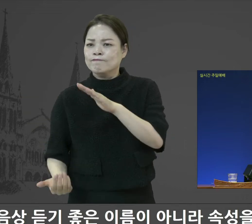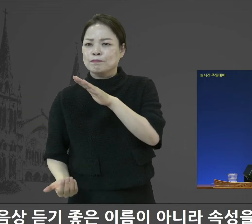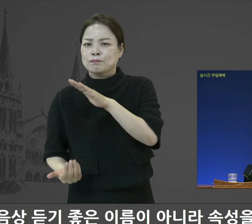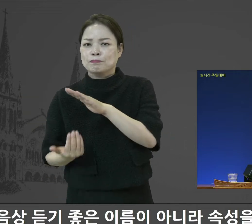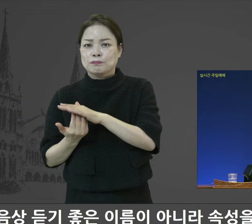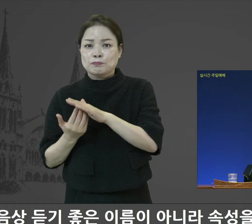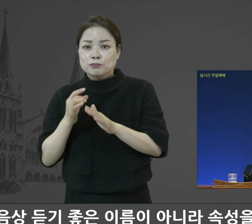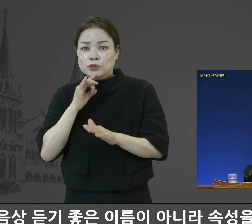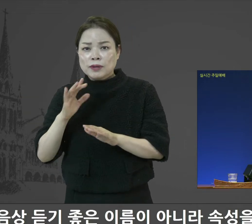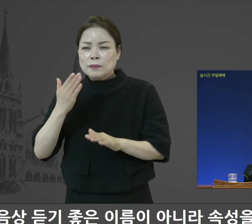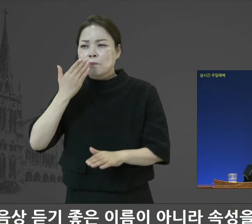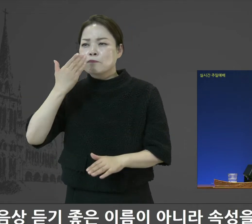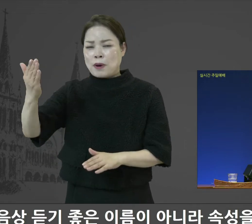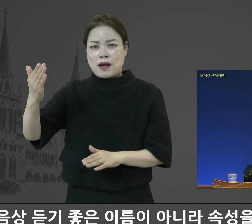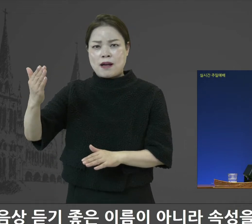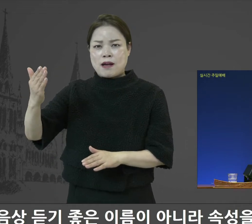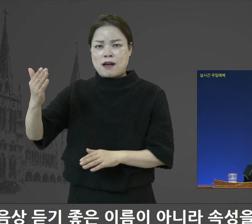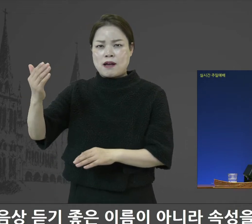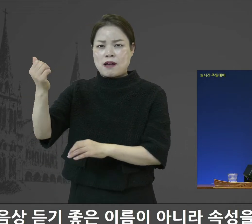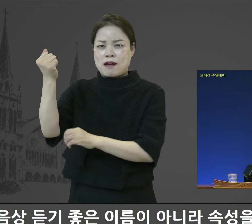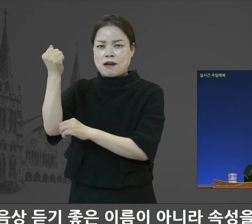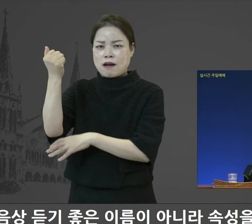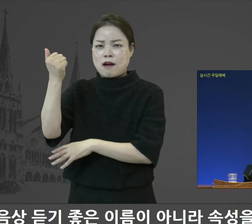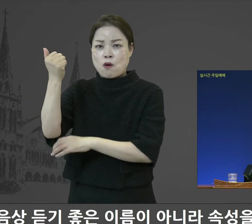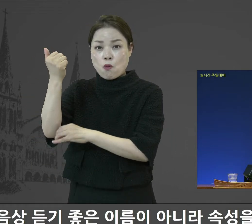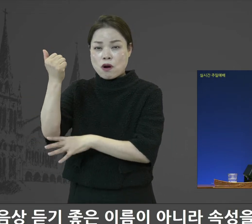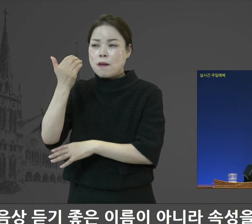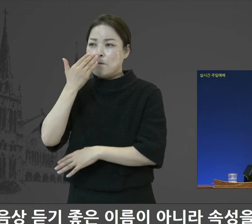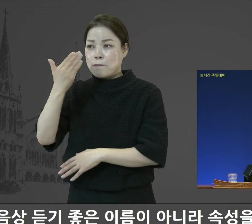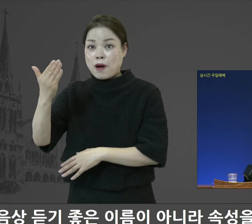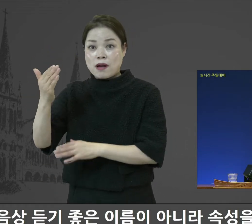아니라 능하심의 그 본체라고 얘기할 수 있는 겁니다.